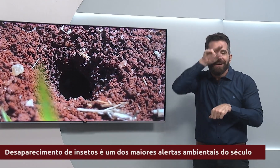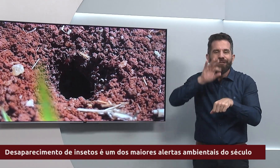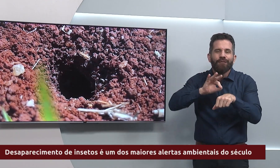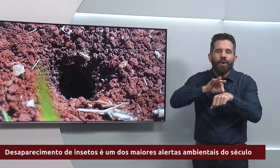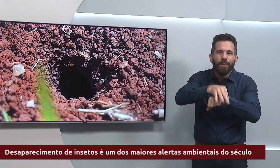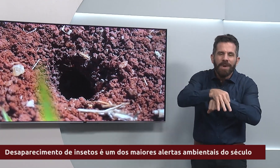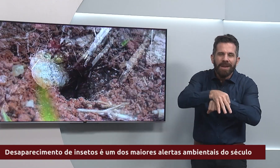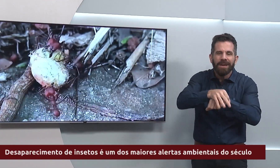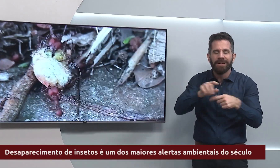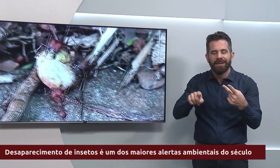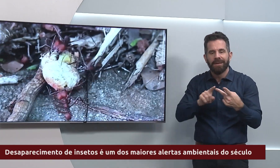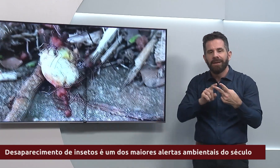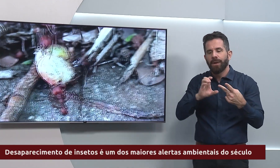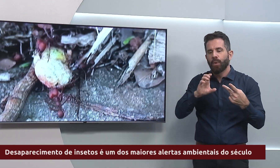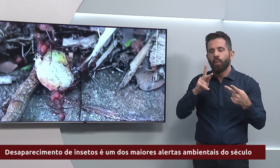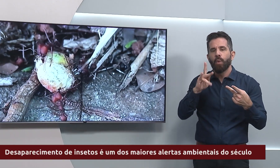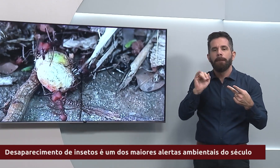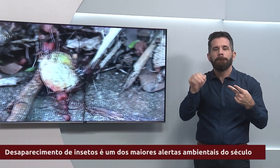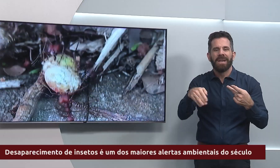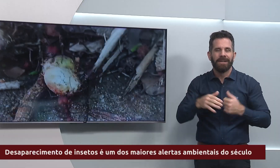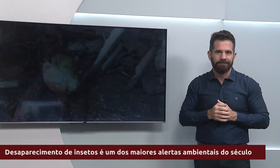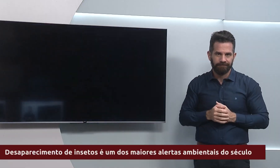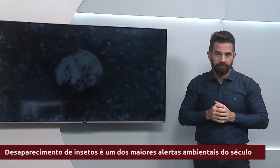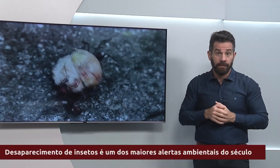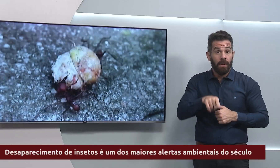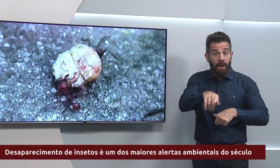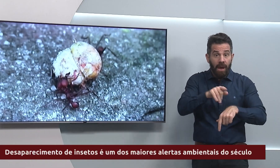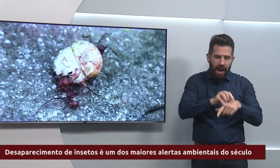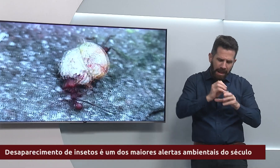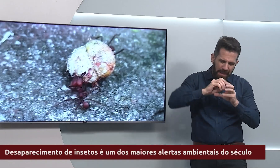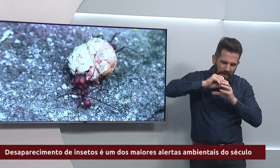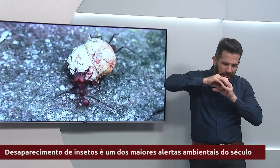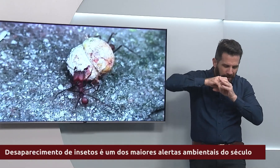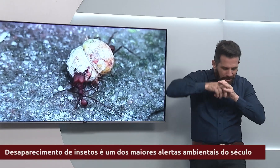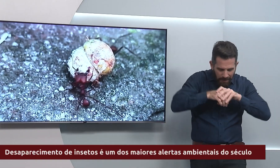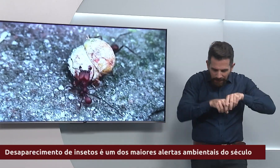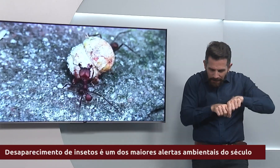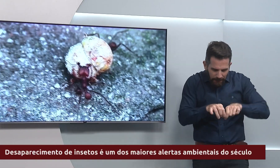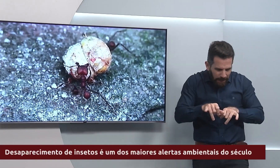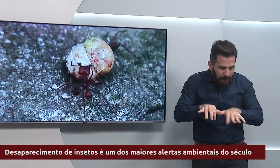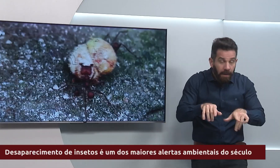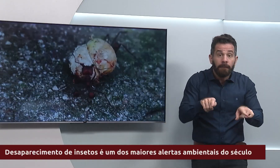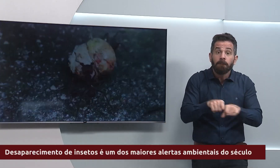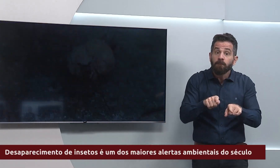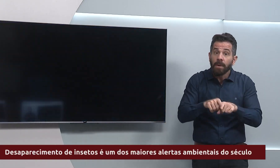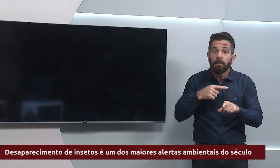cavam, afofam o solo, espalham sementes e criam caminhos para a vida brotar.